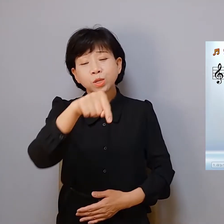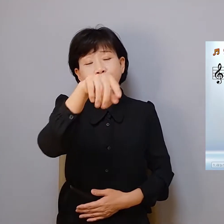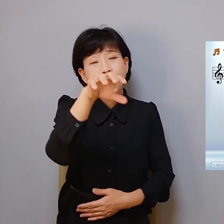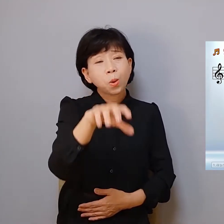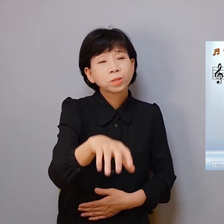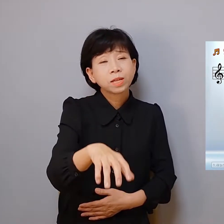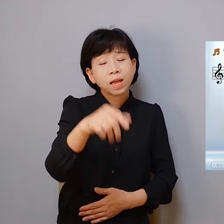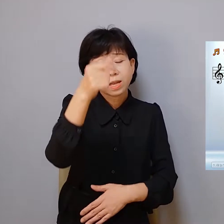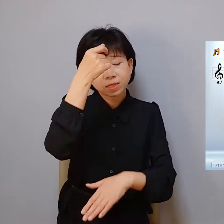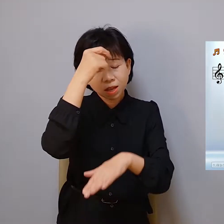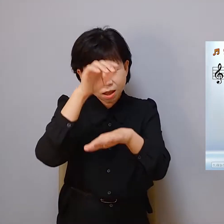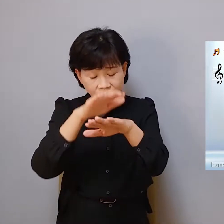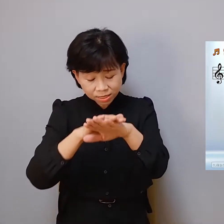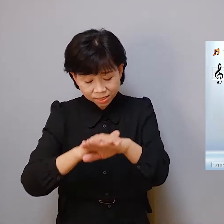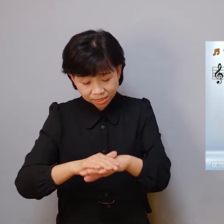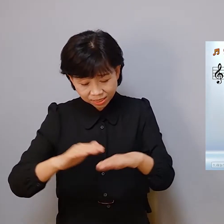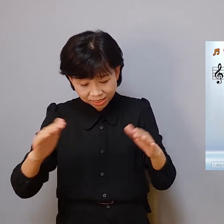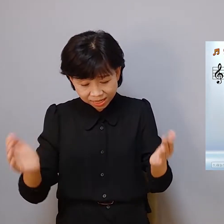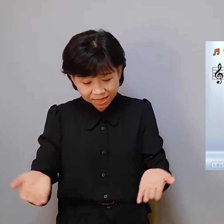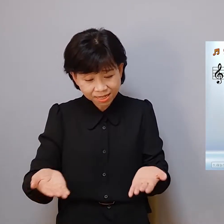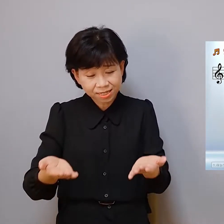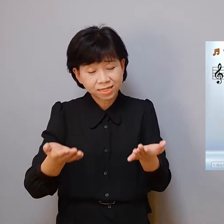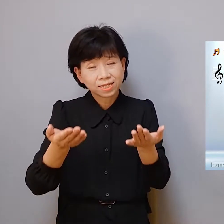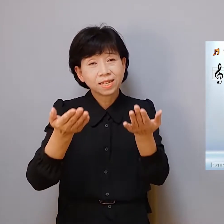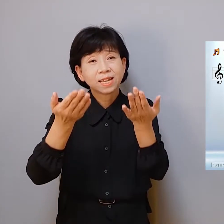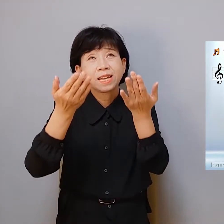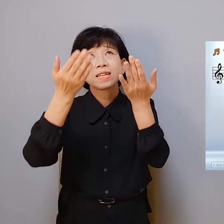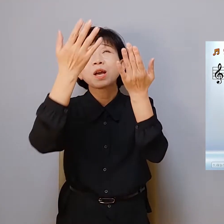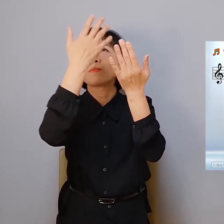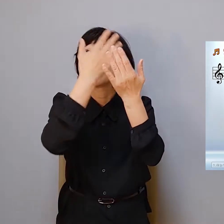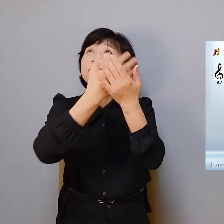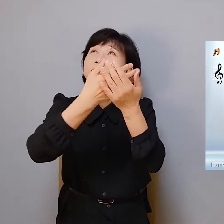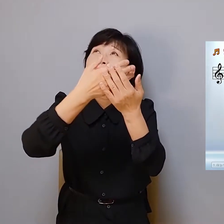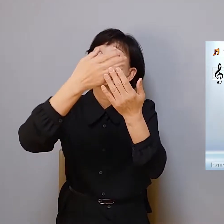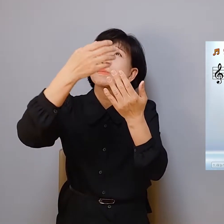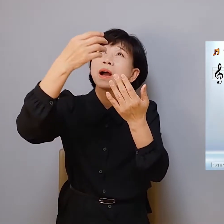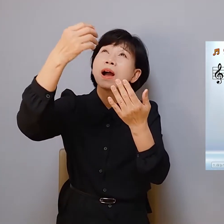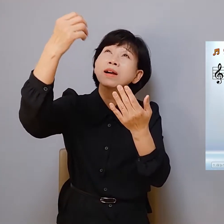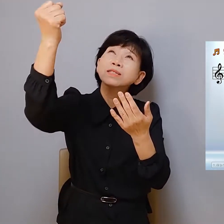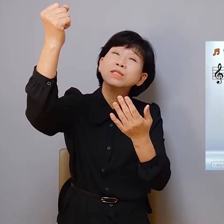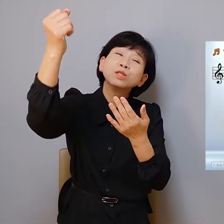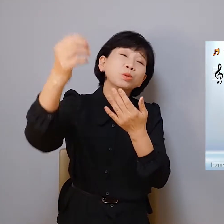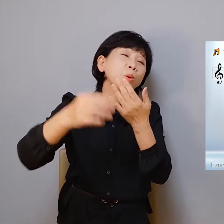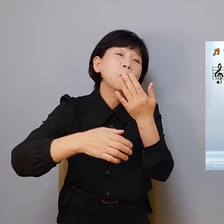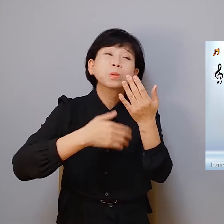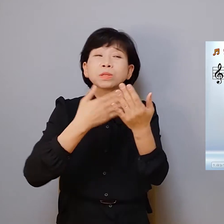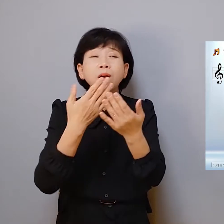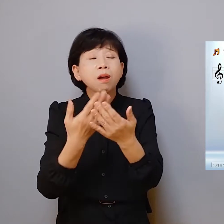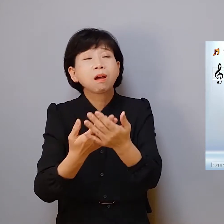앉으소서 이곳에서 드리는 예배를